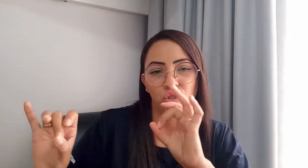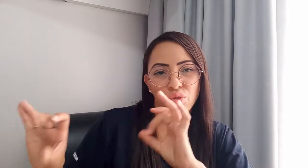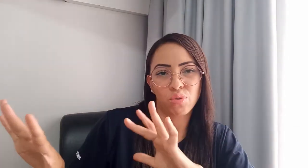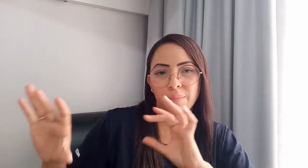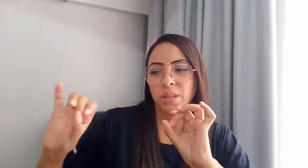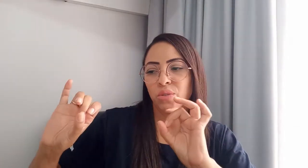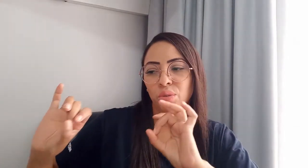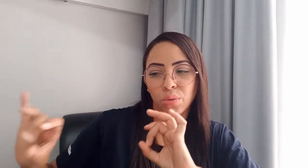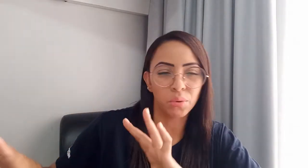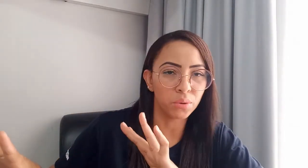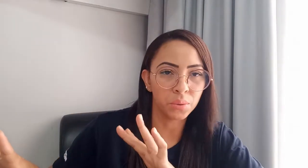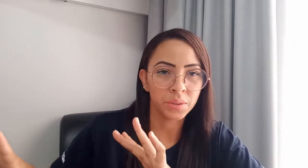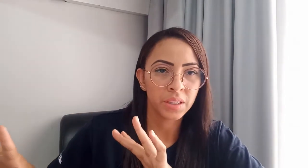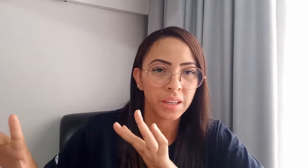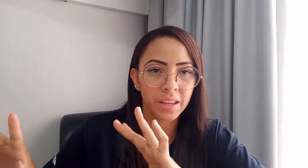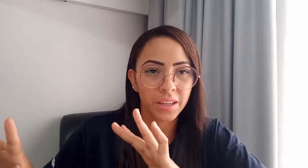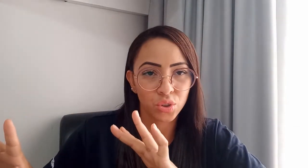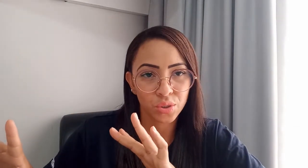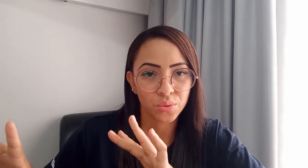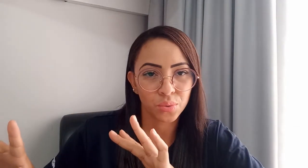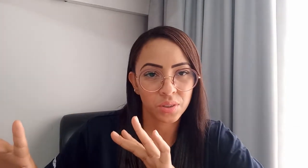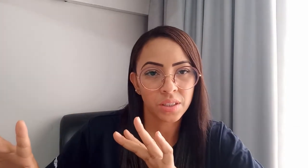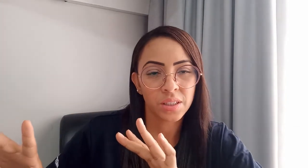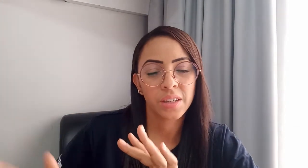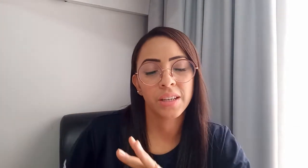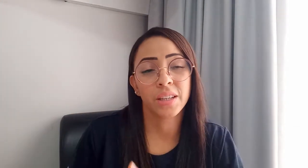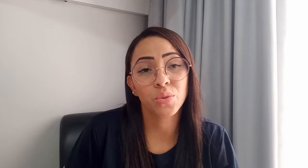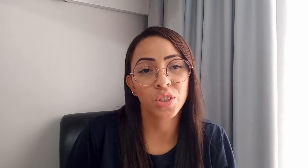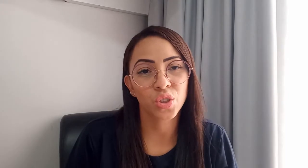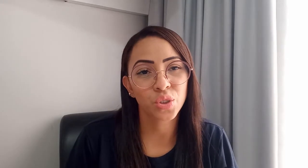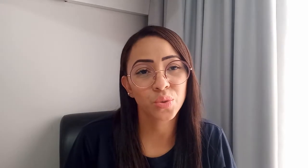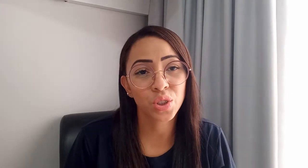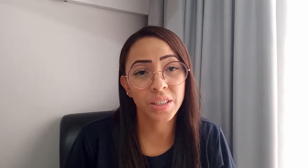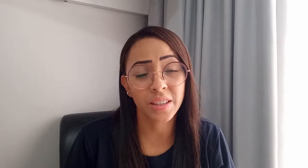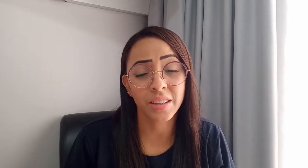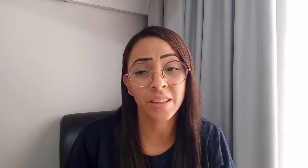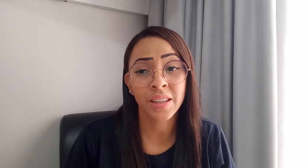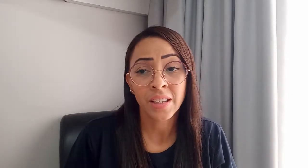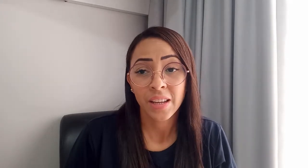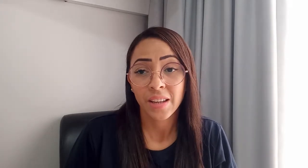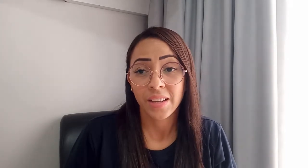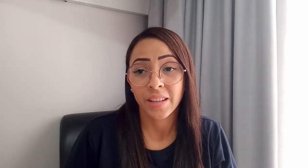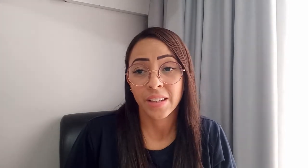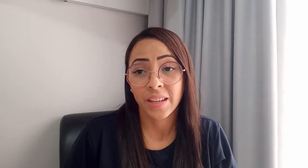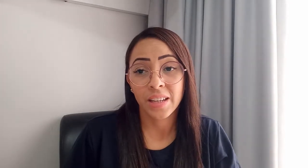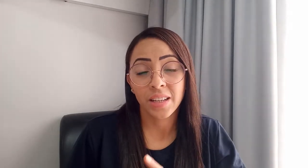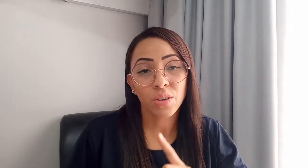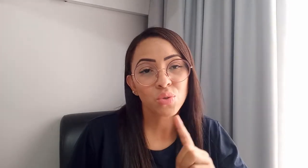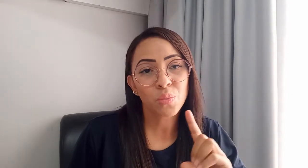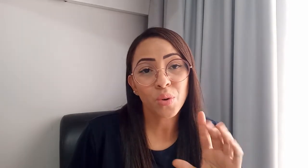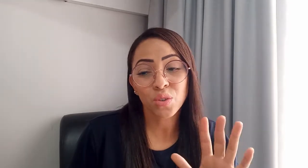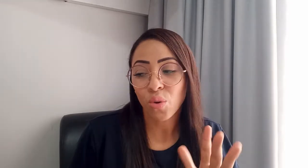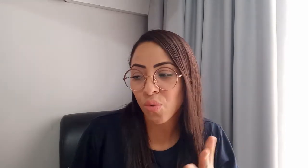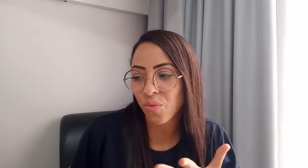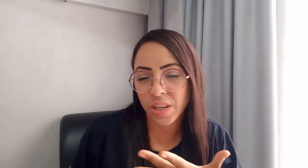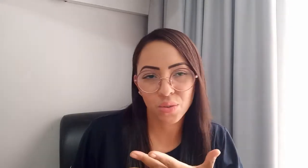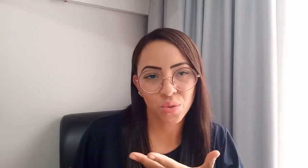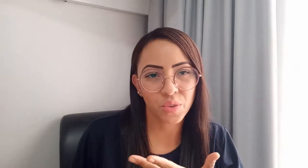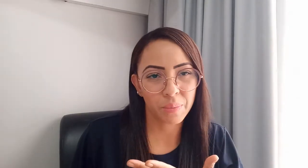deixou, abandonou Jesus. É no sentido de que ele não suportou ver o sofrimento